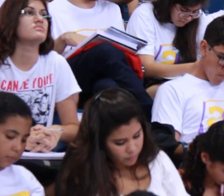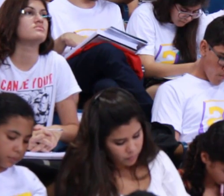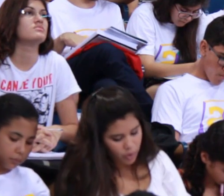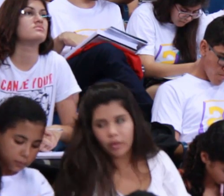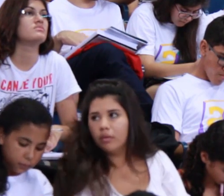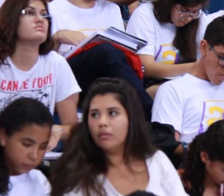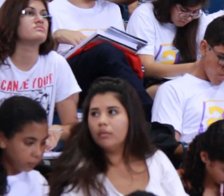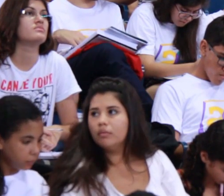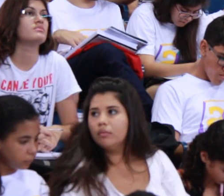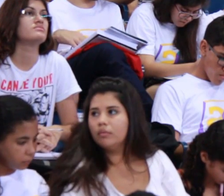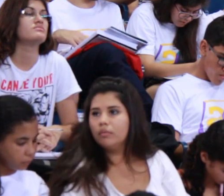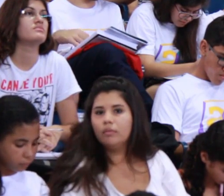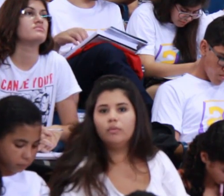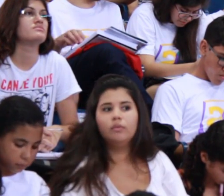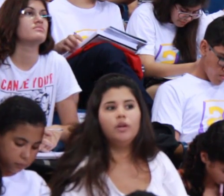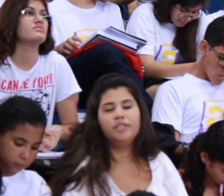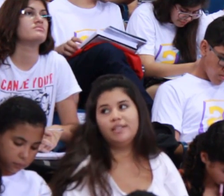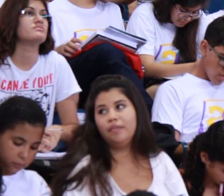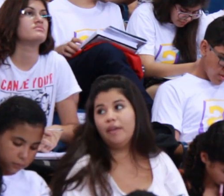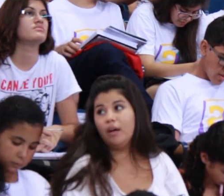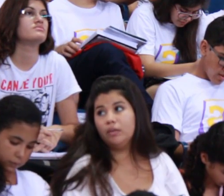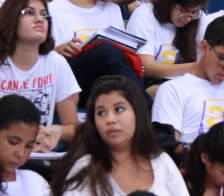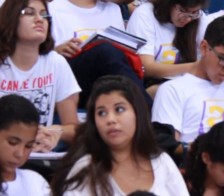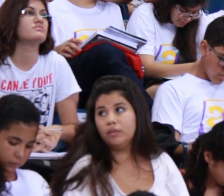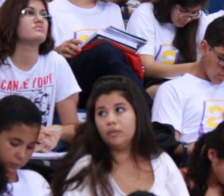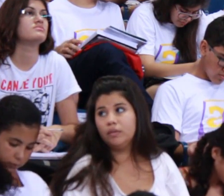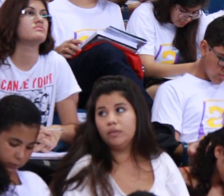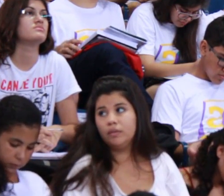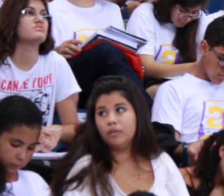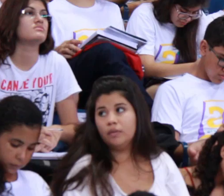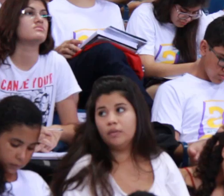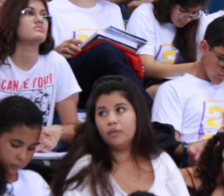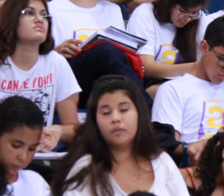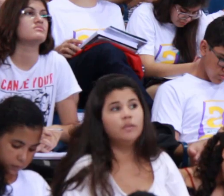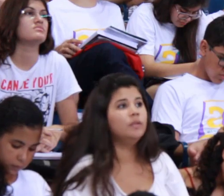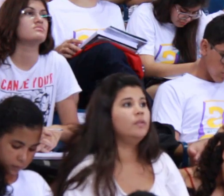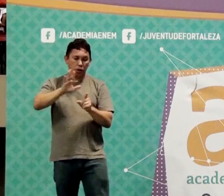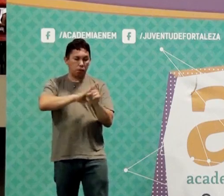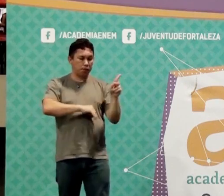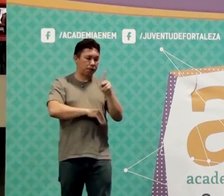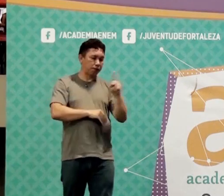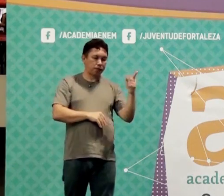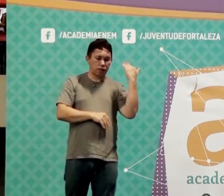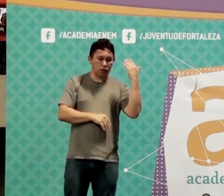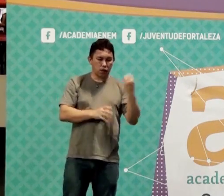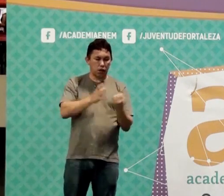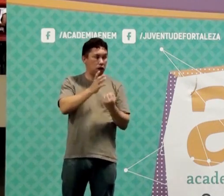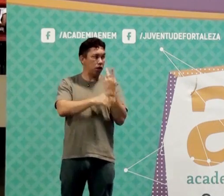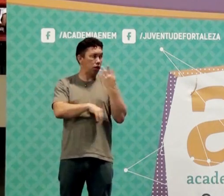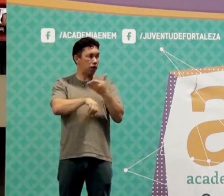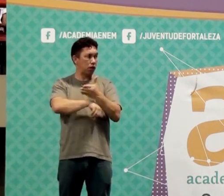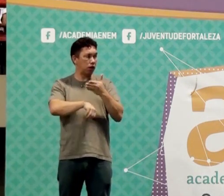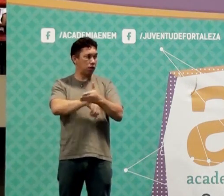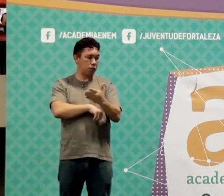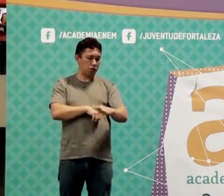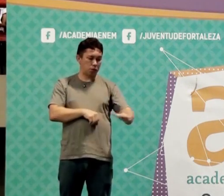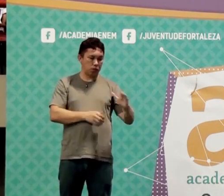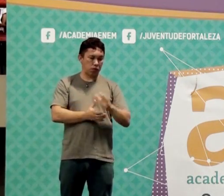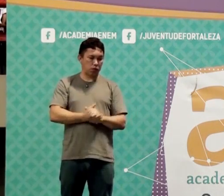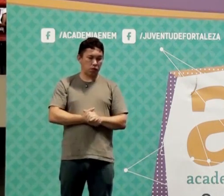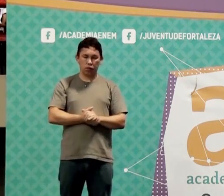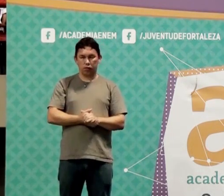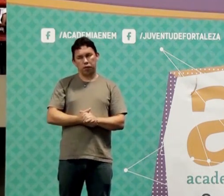chamado, peraí, tá aqui embaixo, ó. Ela chama de cidade comercial. Eu